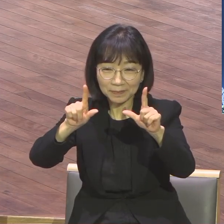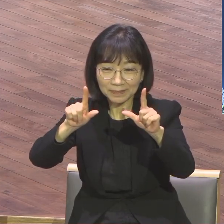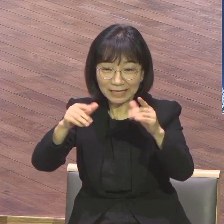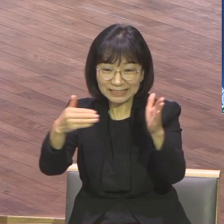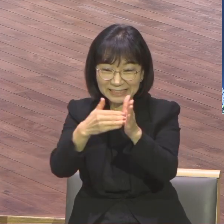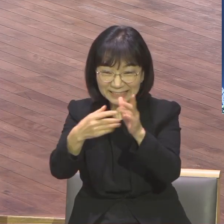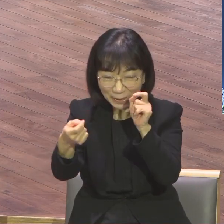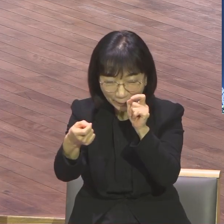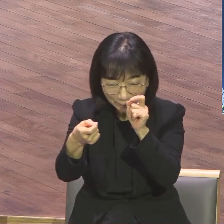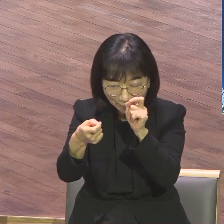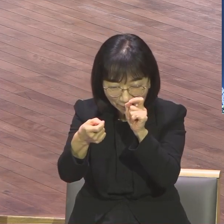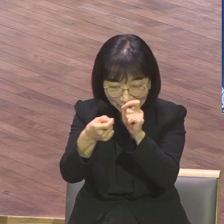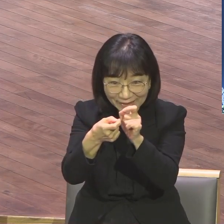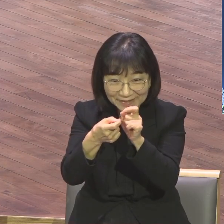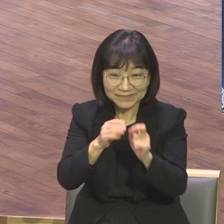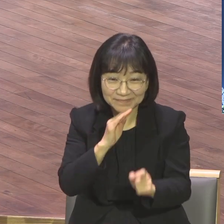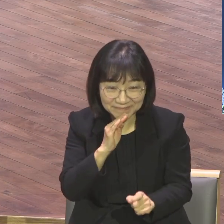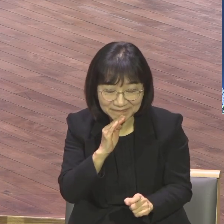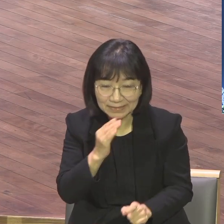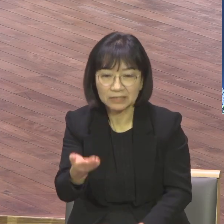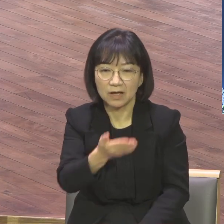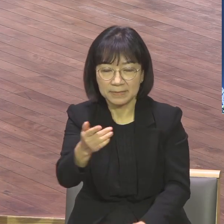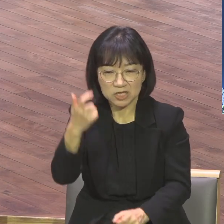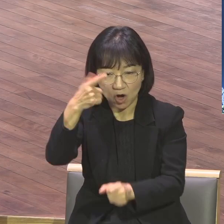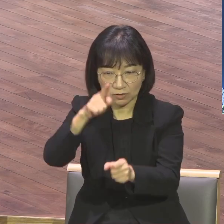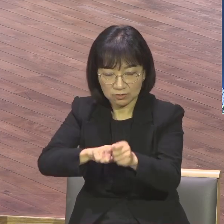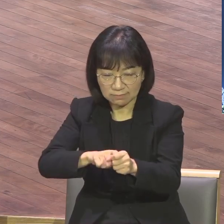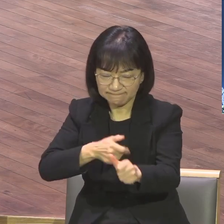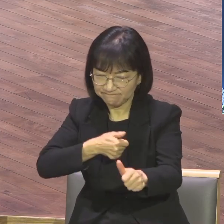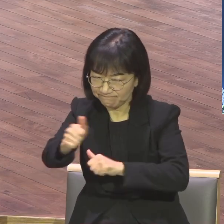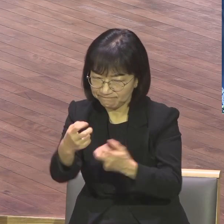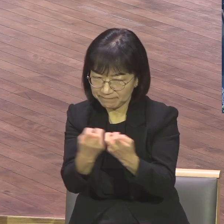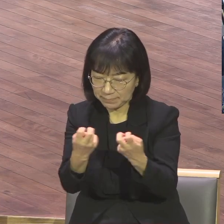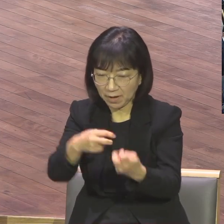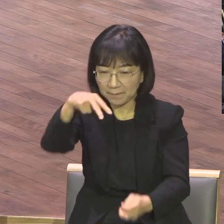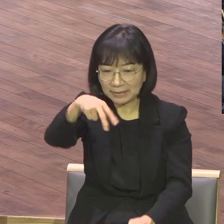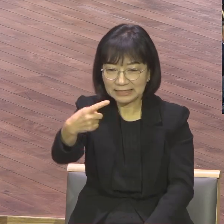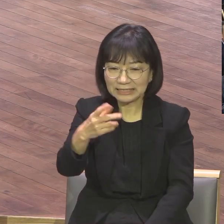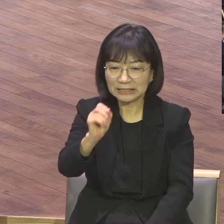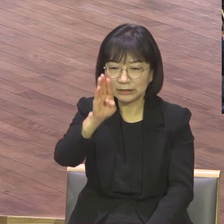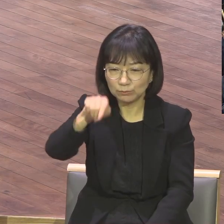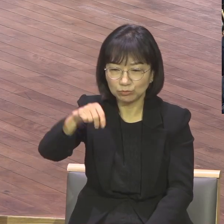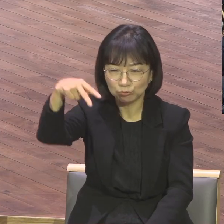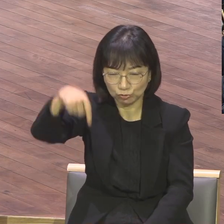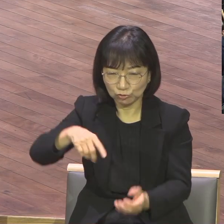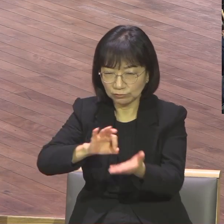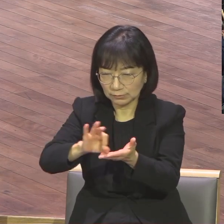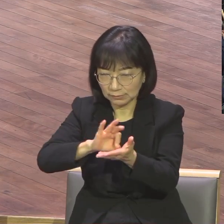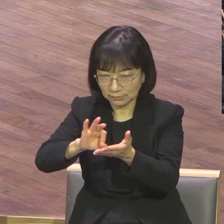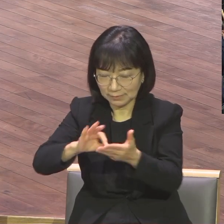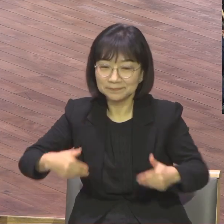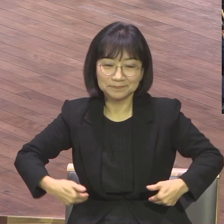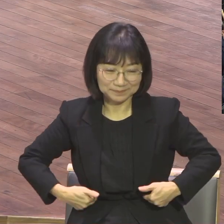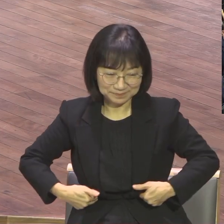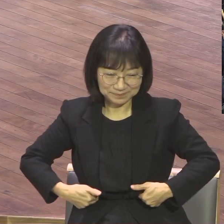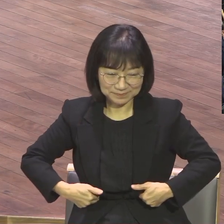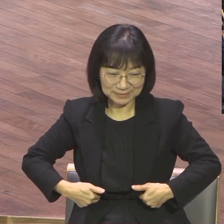여러분 영적 성부수를 던지는 삶이 중요합니다. 지금